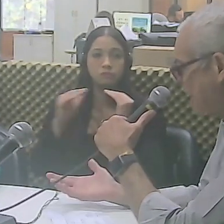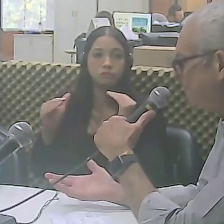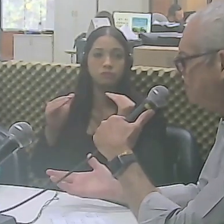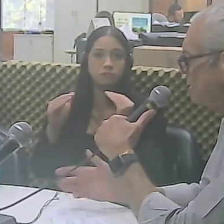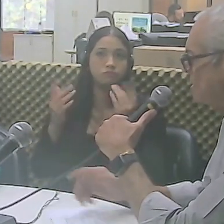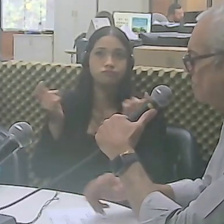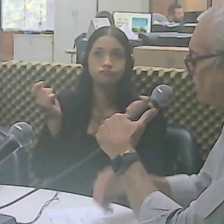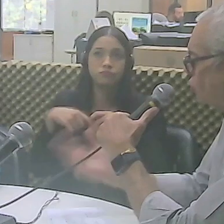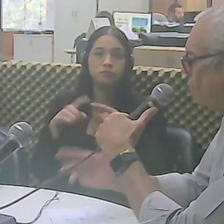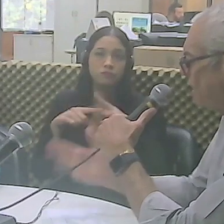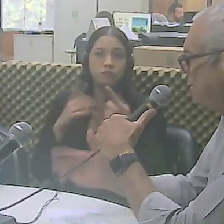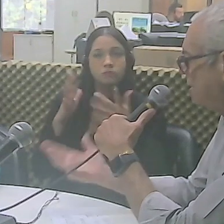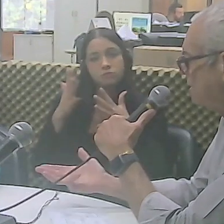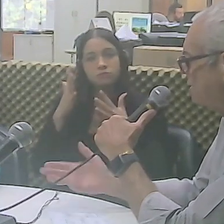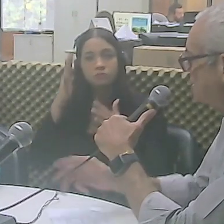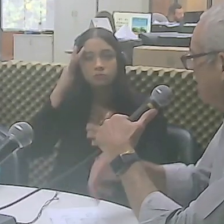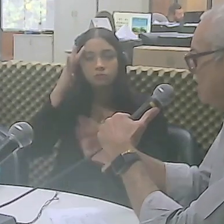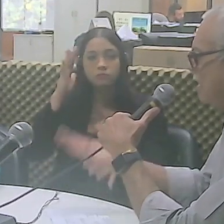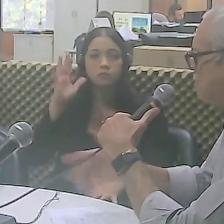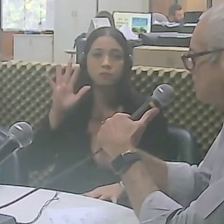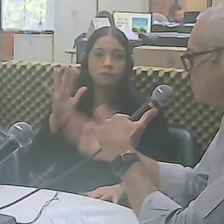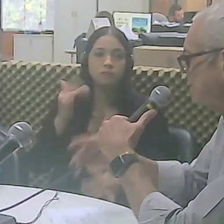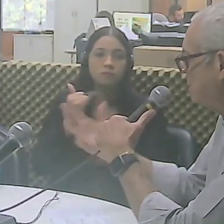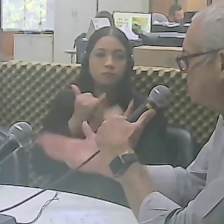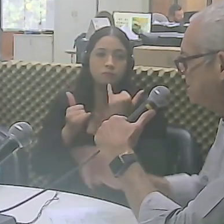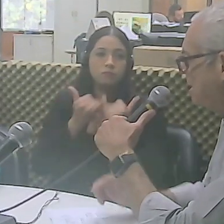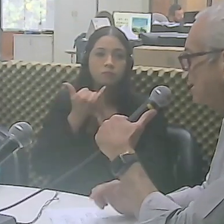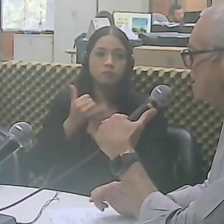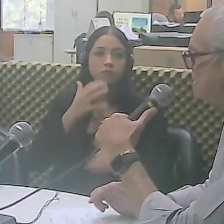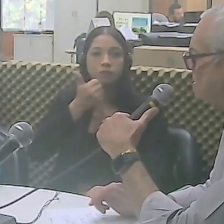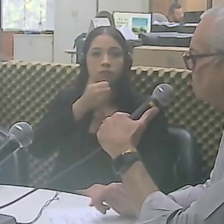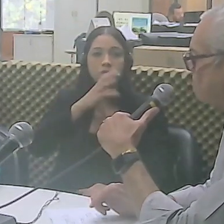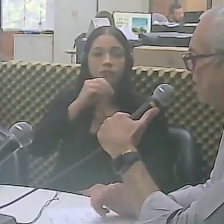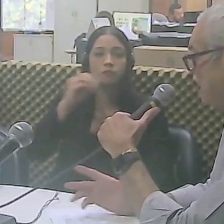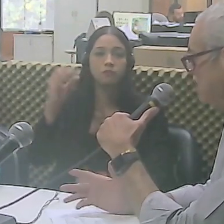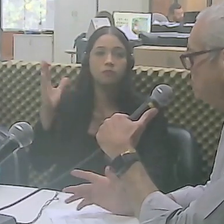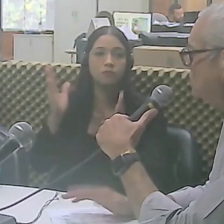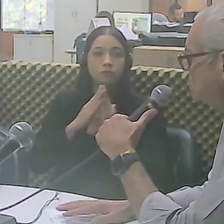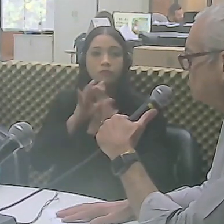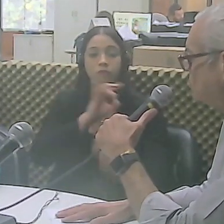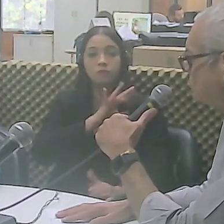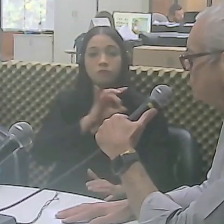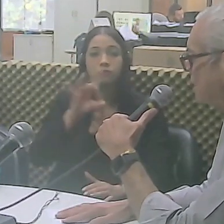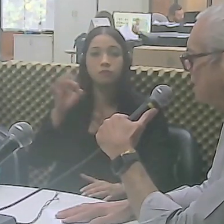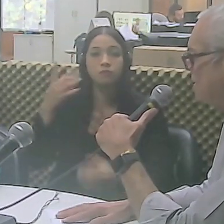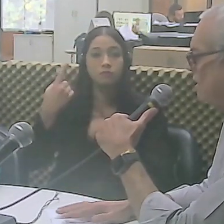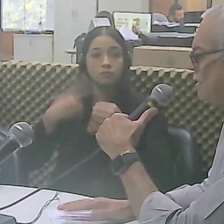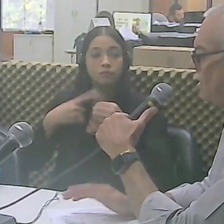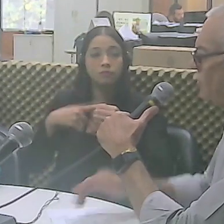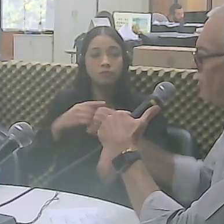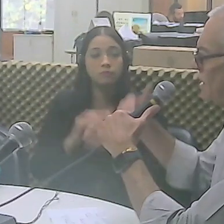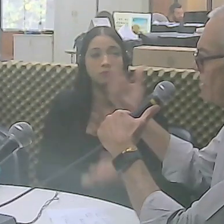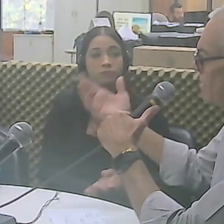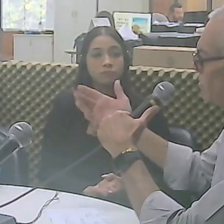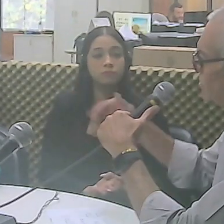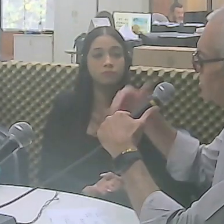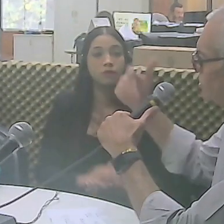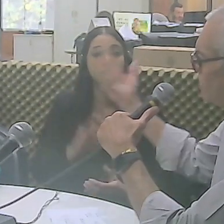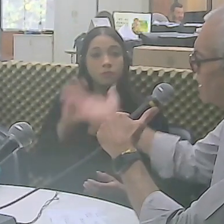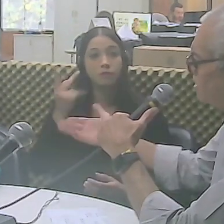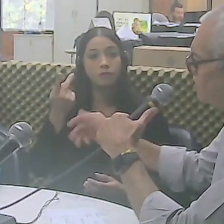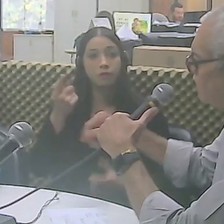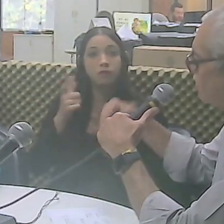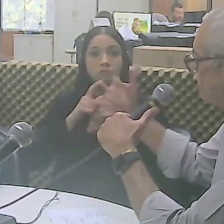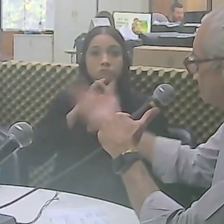não cabe, mas só para entender, seria aí aproximadamente 100 casas para cada município. Tá? Se a gente for pensar que Belo Horizonte